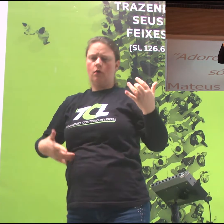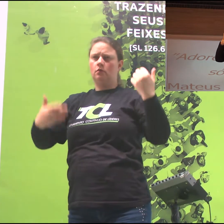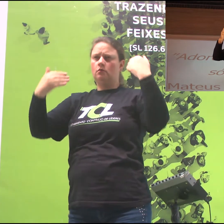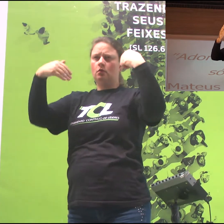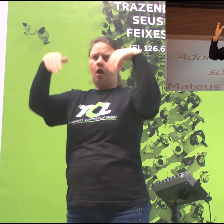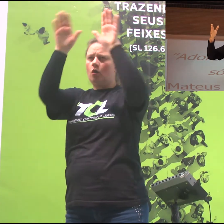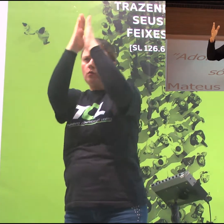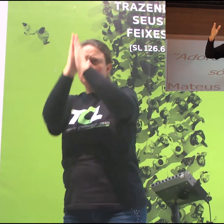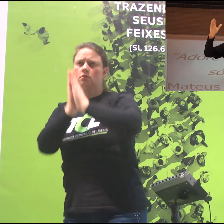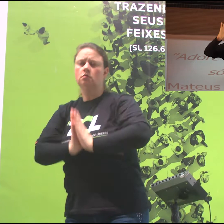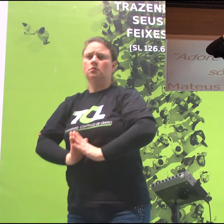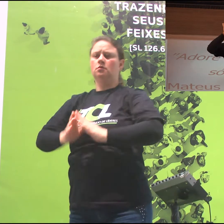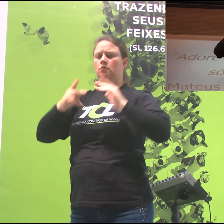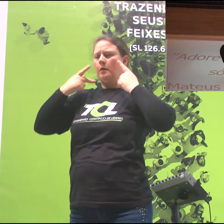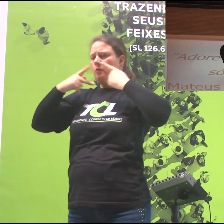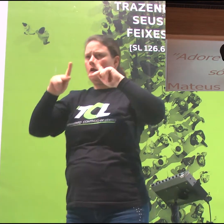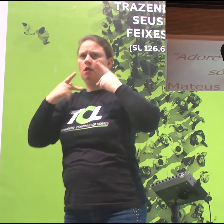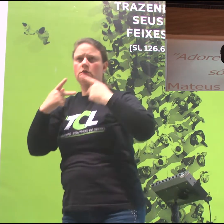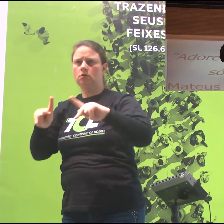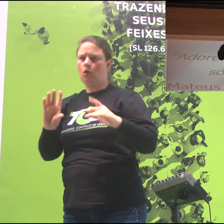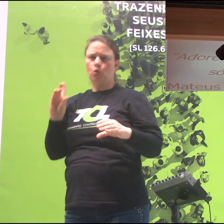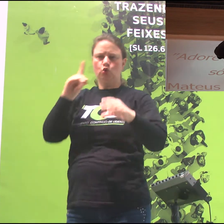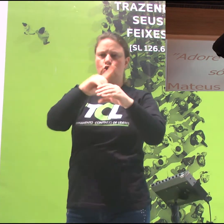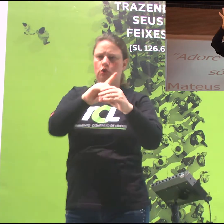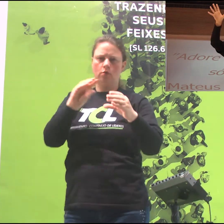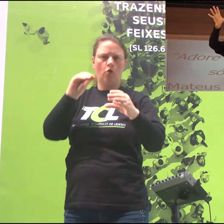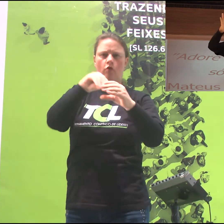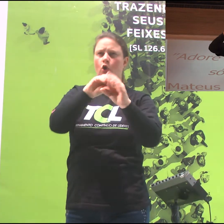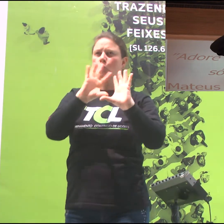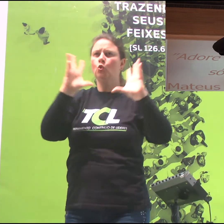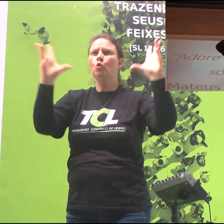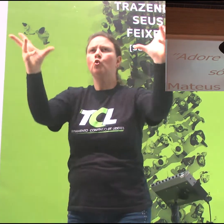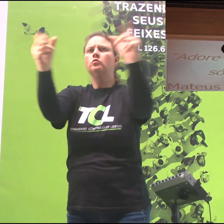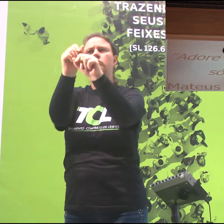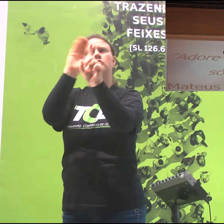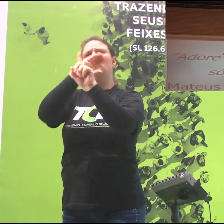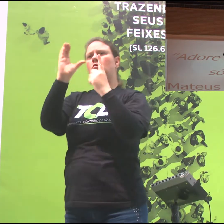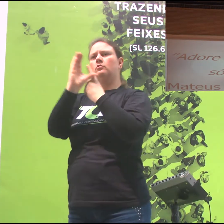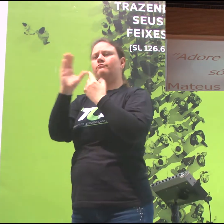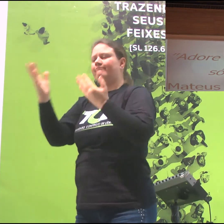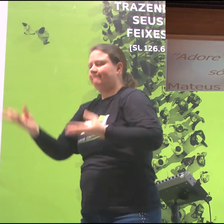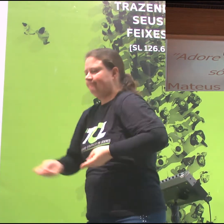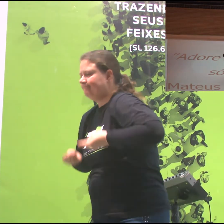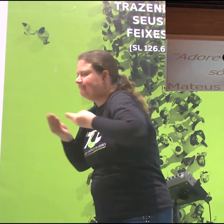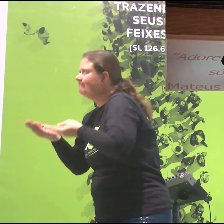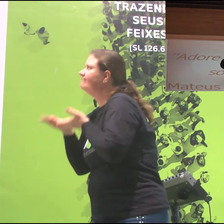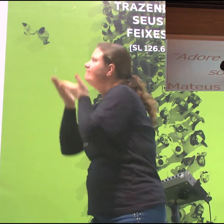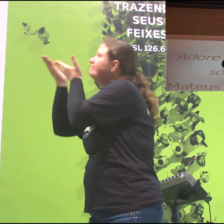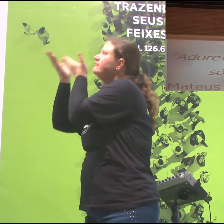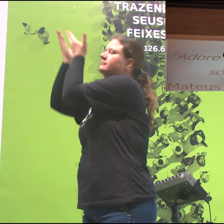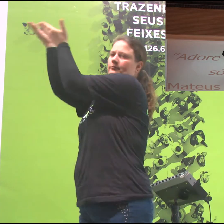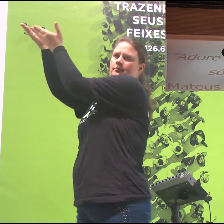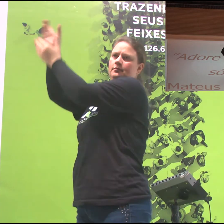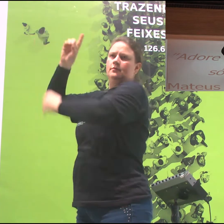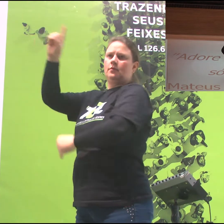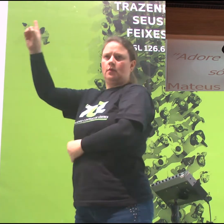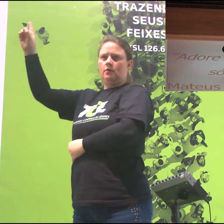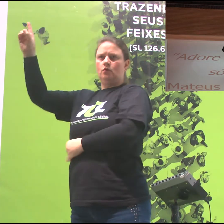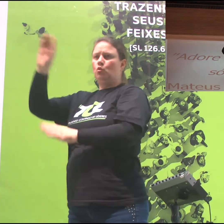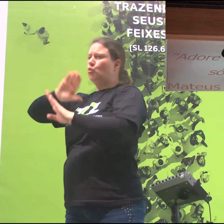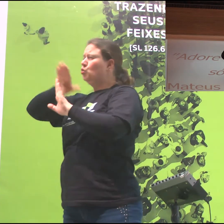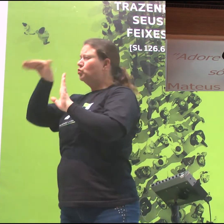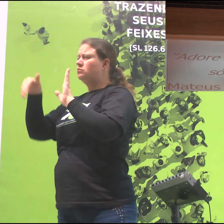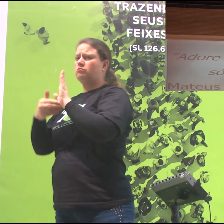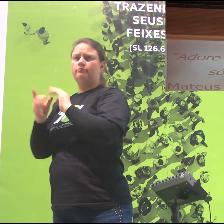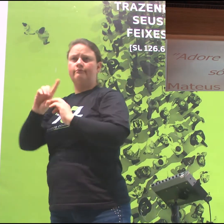vem a palavra latria, idolatria, dividida lá, que é adorar algo que não é Deus. A partir do momento que o culto começa, esse serviço começa,